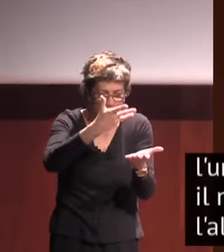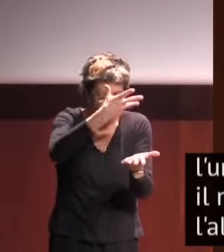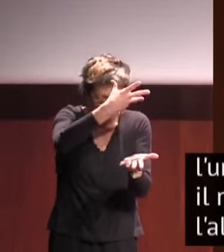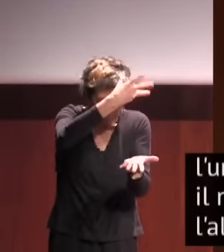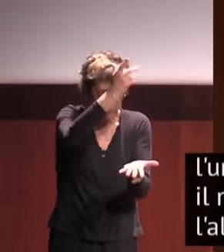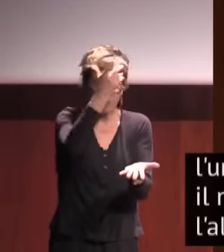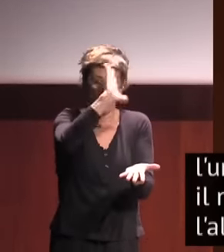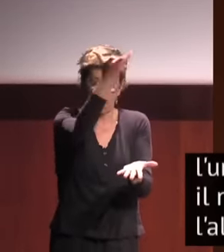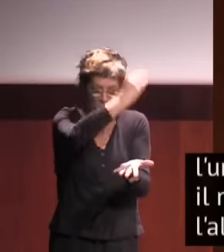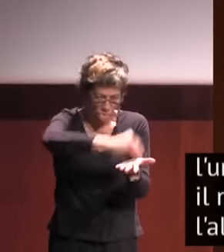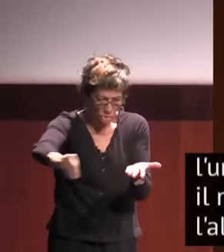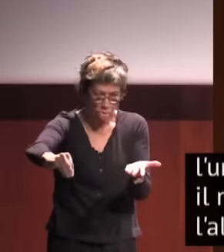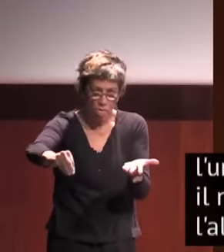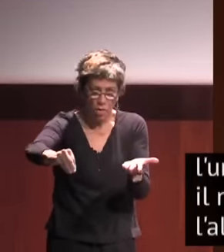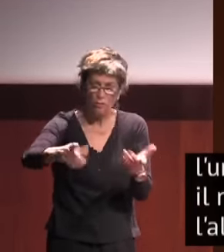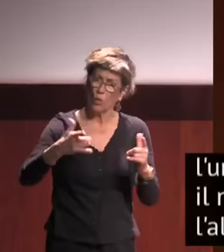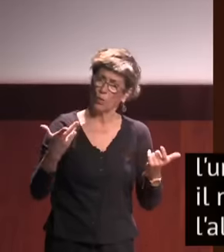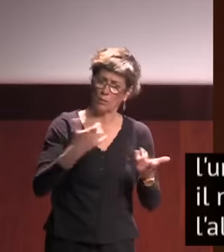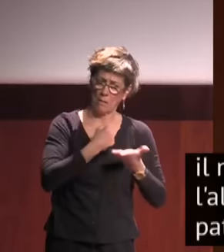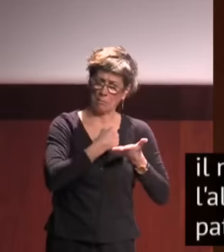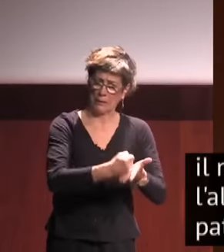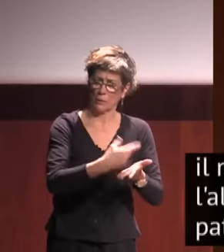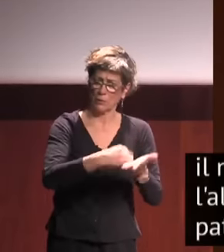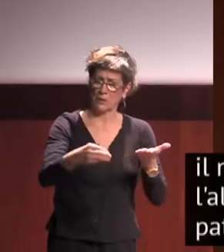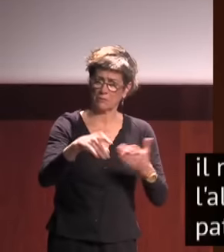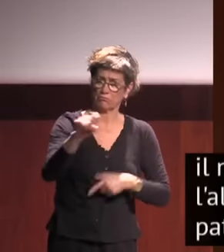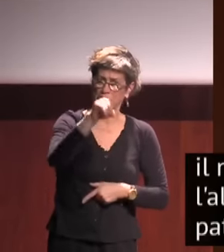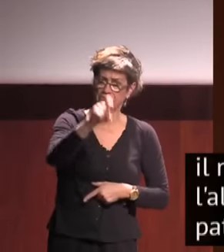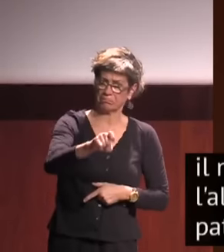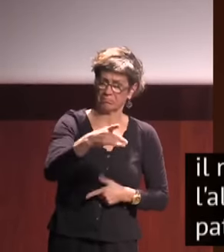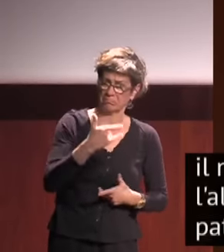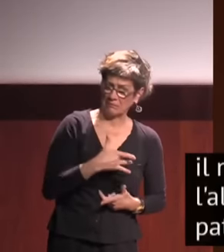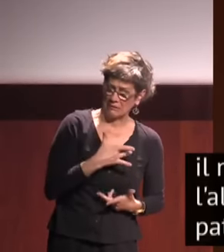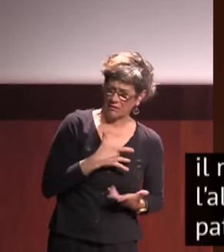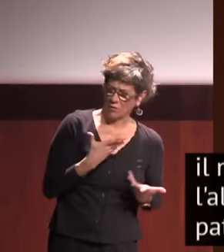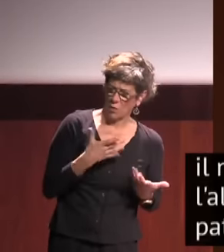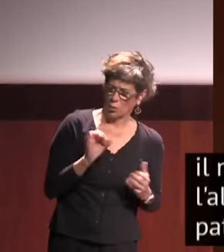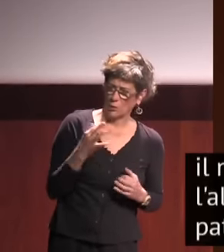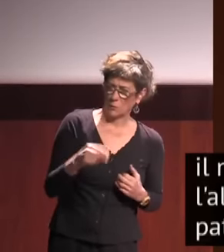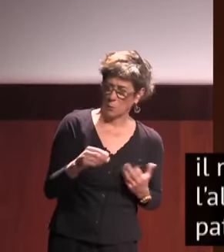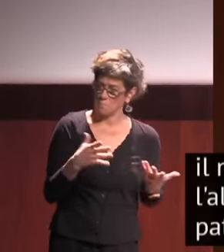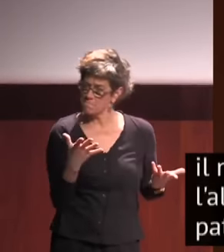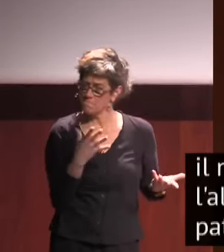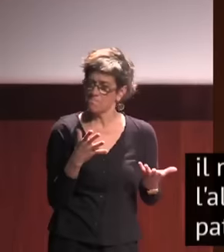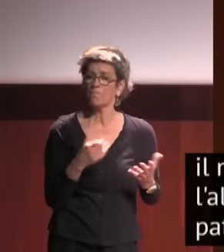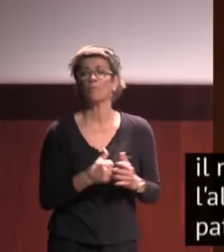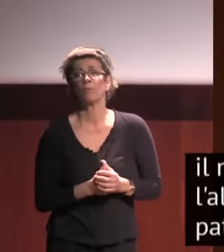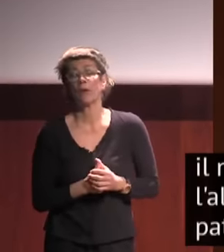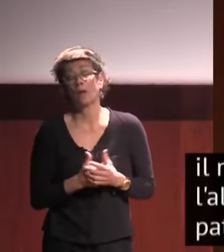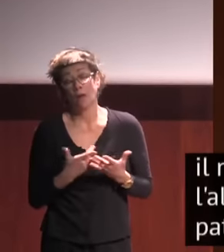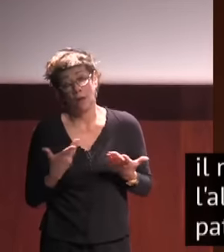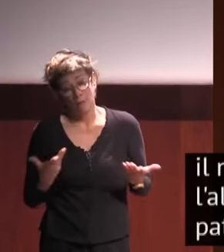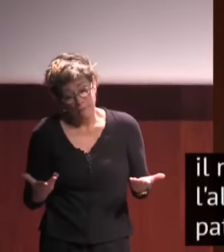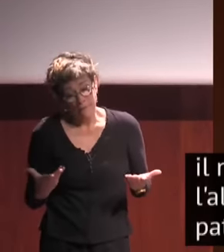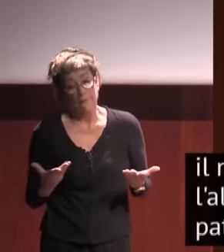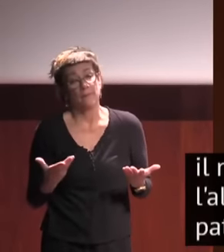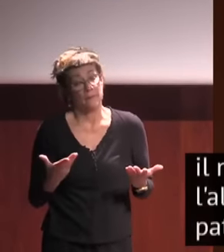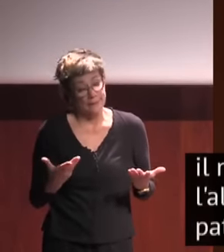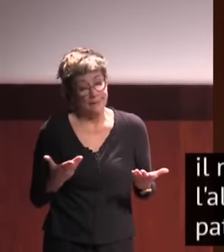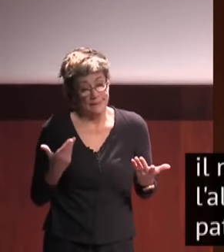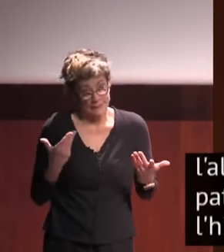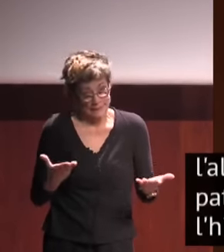si le patrimoine écrit est pertinent dès lors qu'on s'intéresse à l'histoire de la langue des signes française. Et pourtant, et c'est